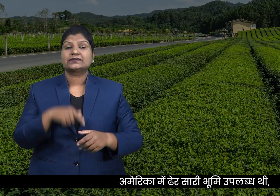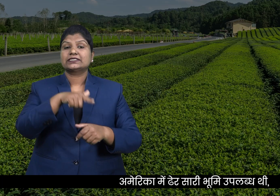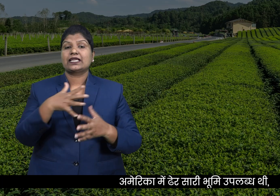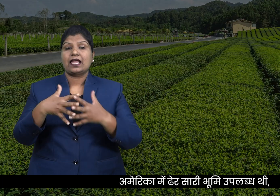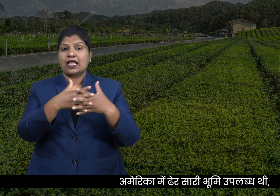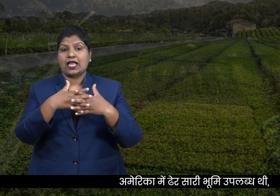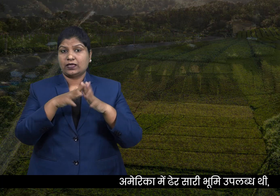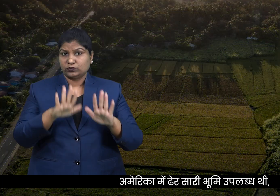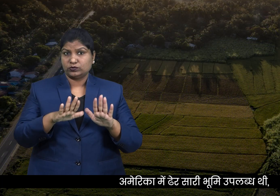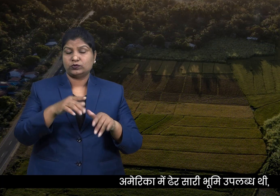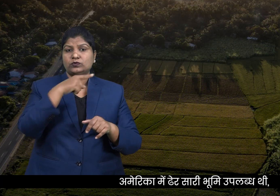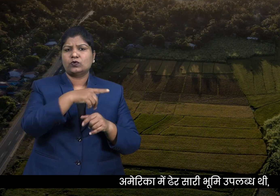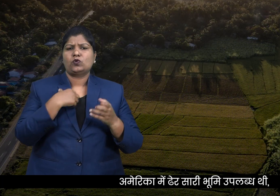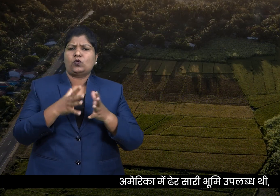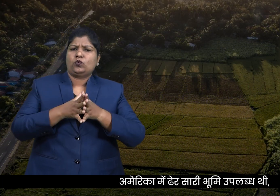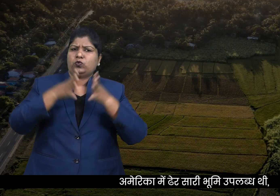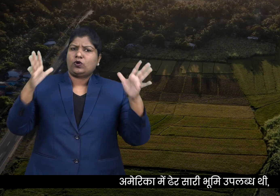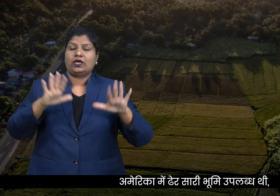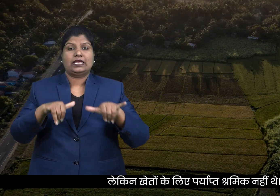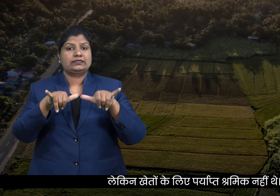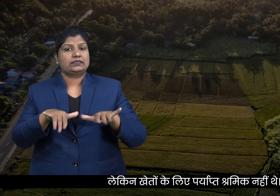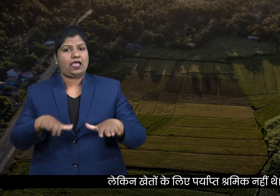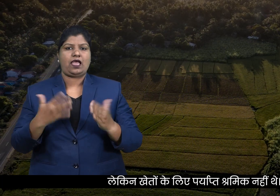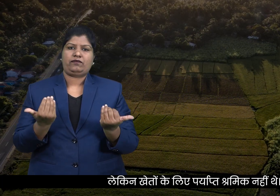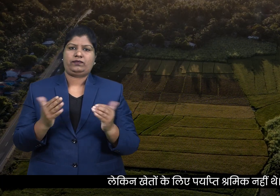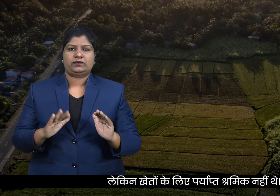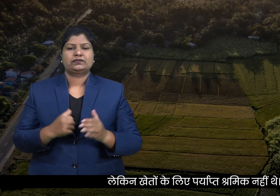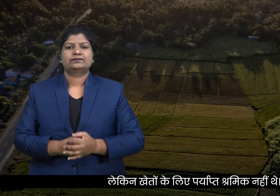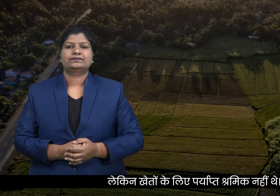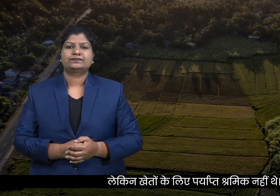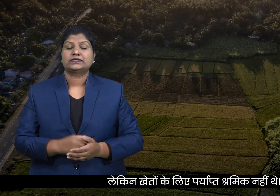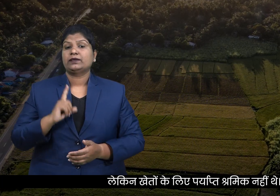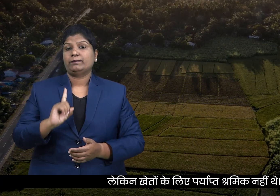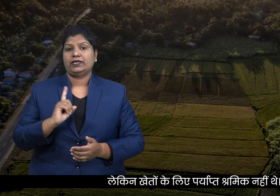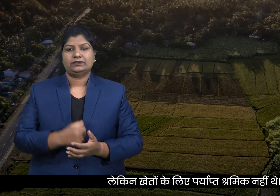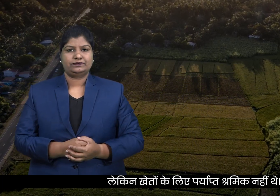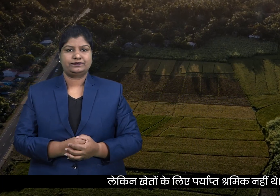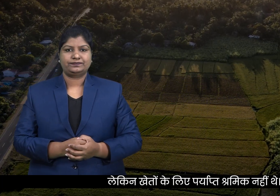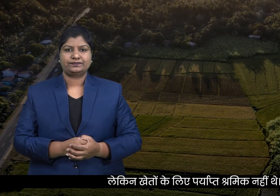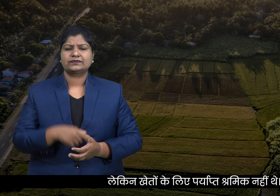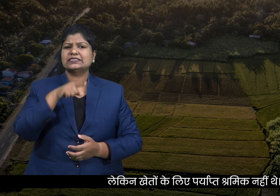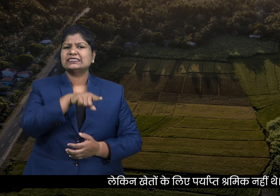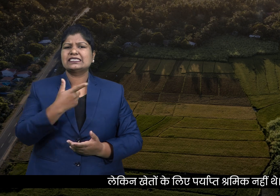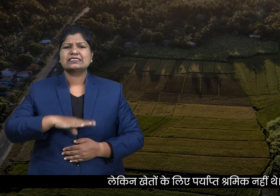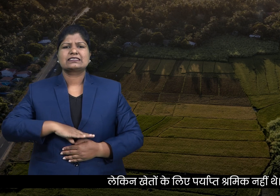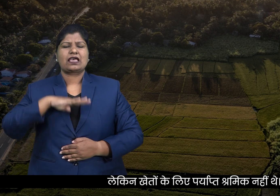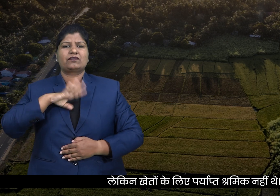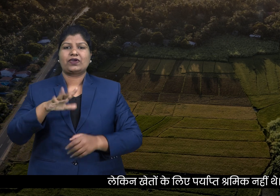अमेरिका में ढेर सारी भूमि उपलब्ध थी, लेकिन खेतों के लिए पर्याप्त श्रमिक नहीं